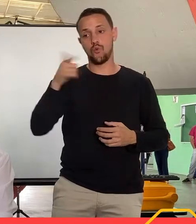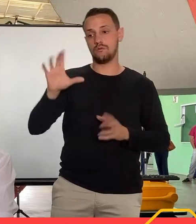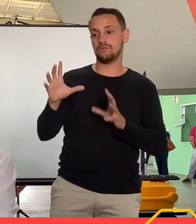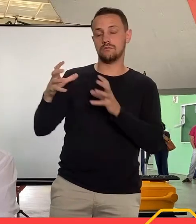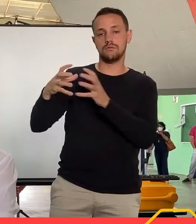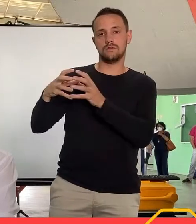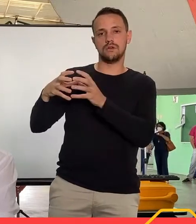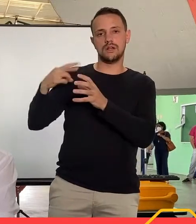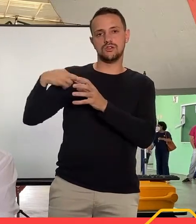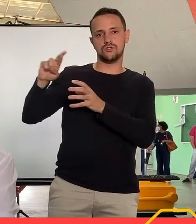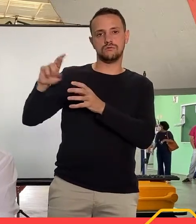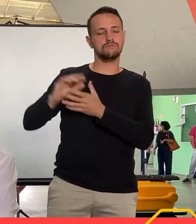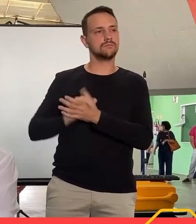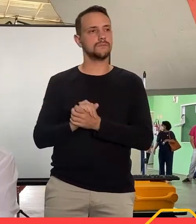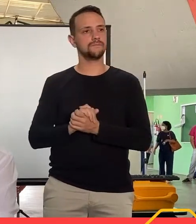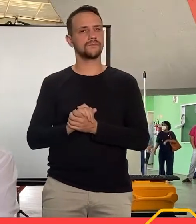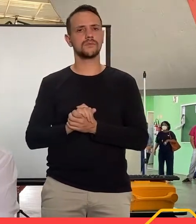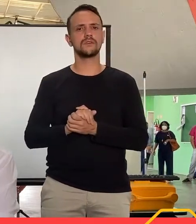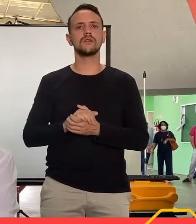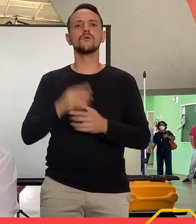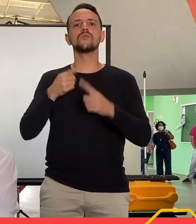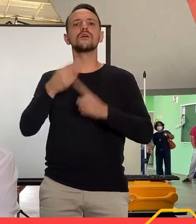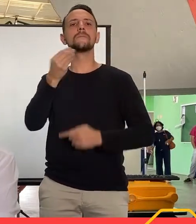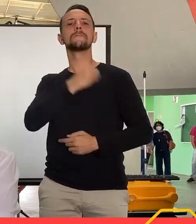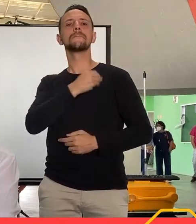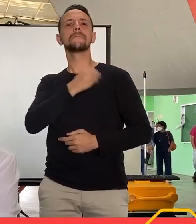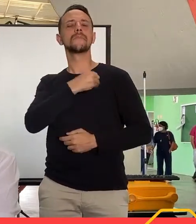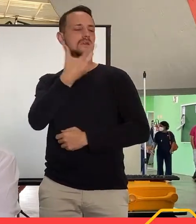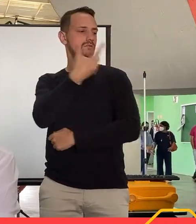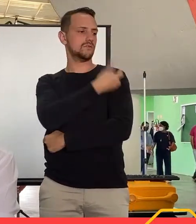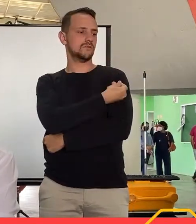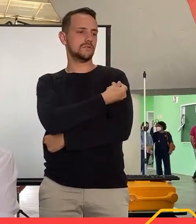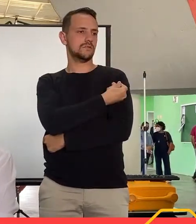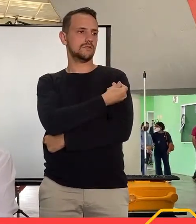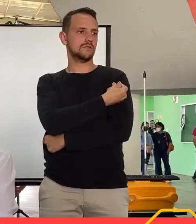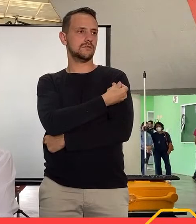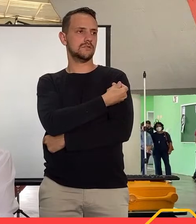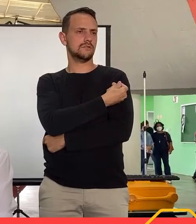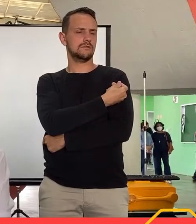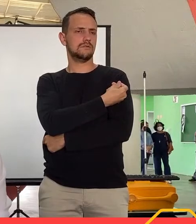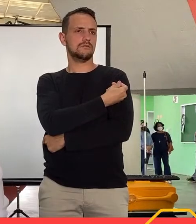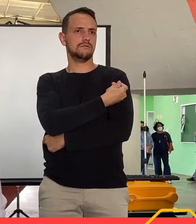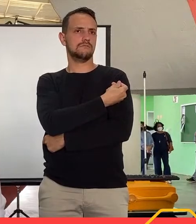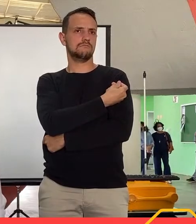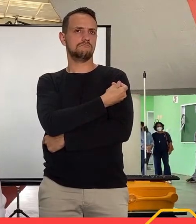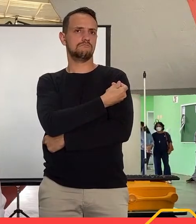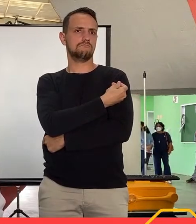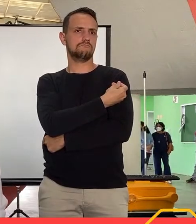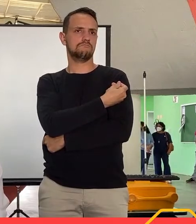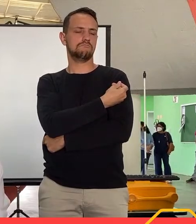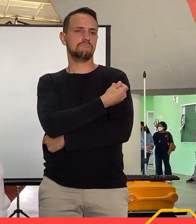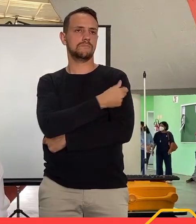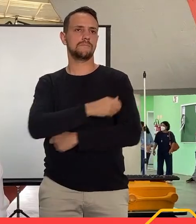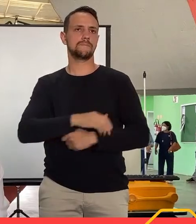confissão, dizer é pecado tomar vacina. Isso é uma coisa, né,